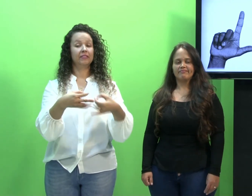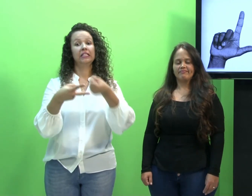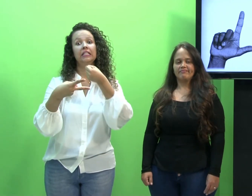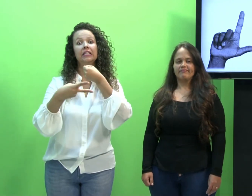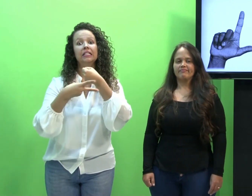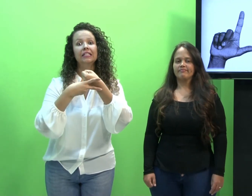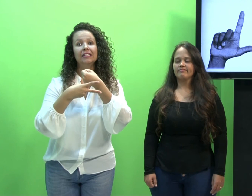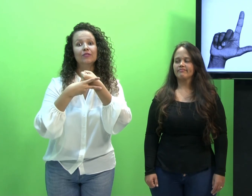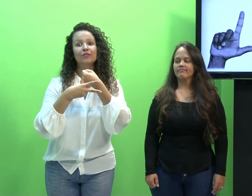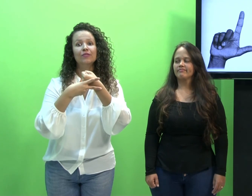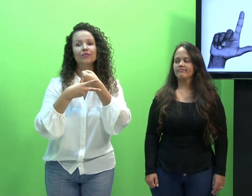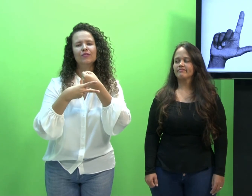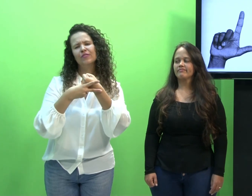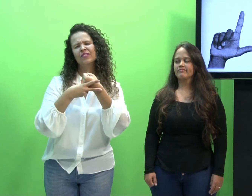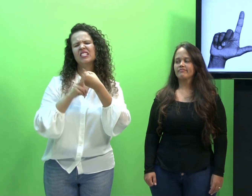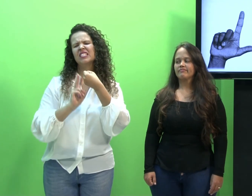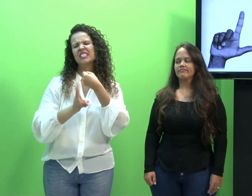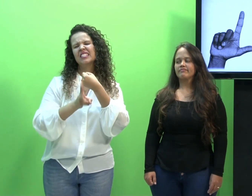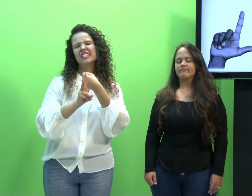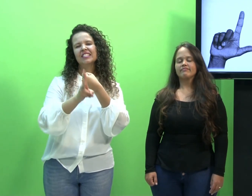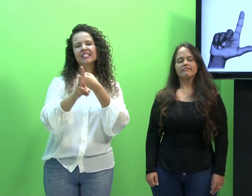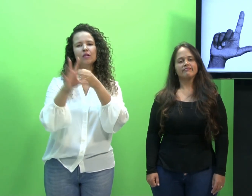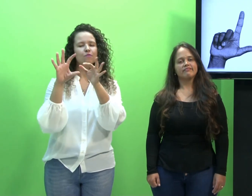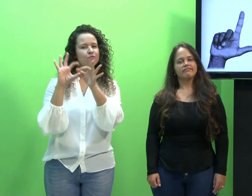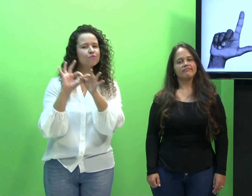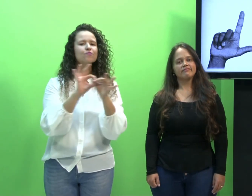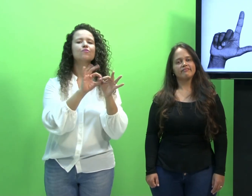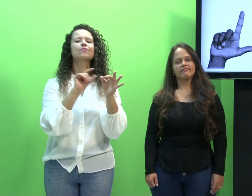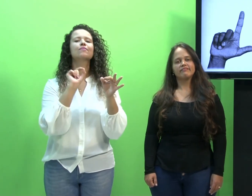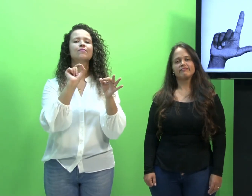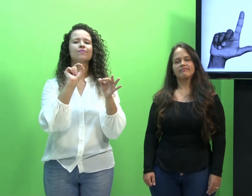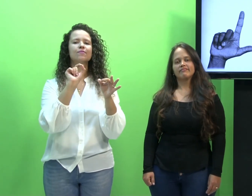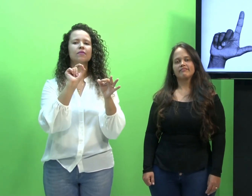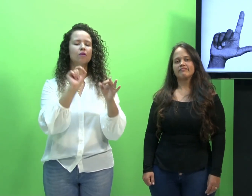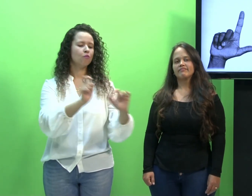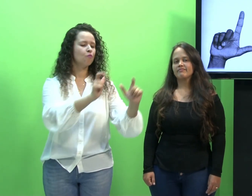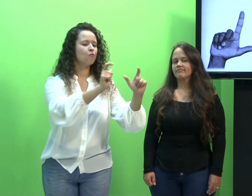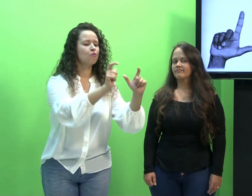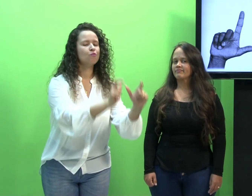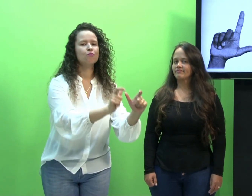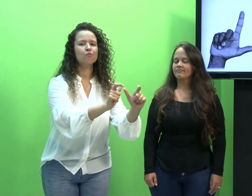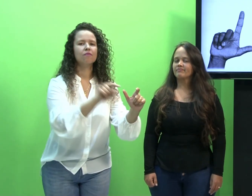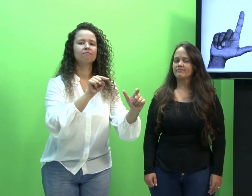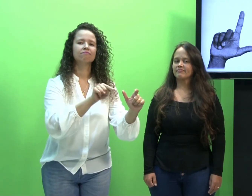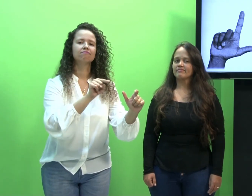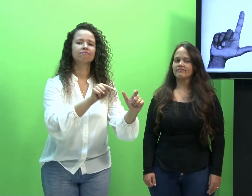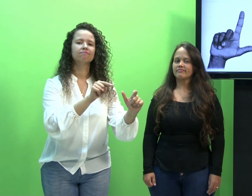Estes verbos sempre estão relacionados à existência de um lugar no discurso.